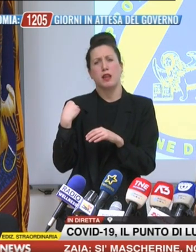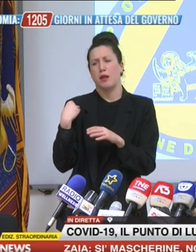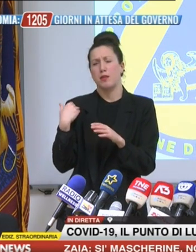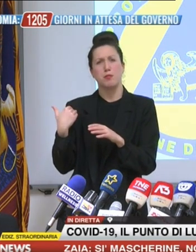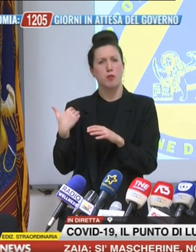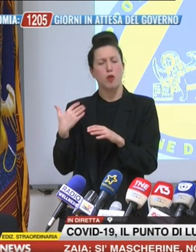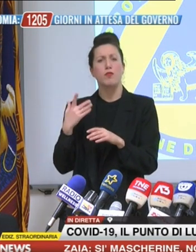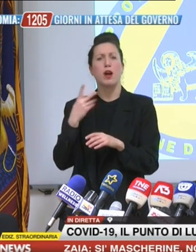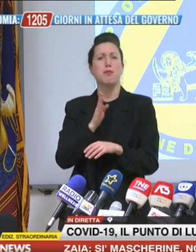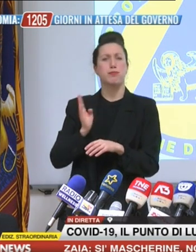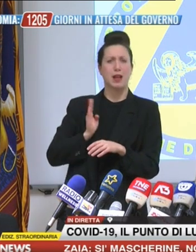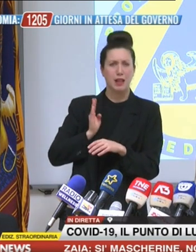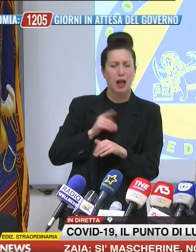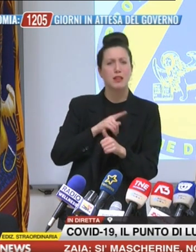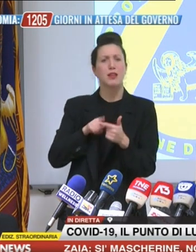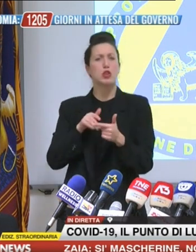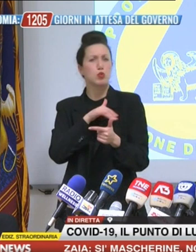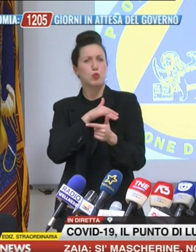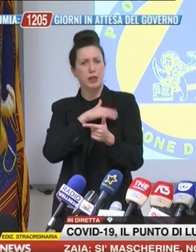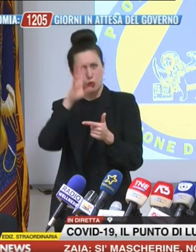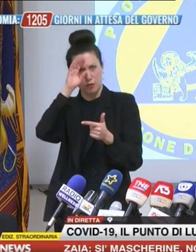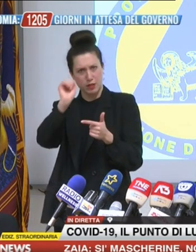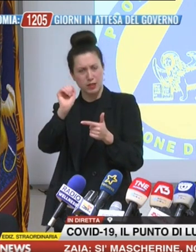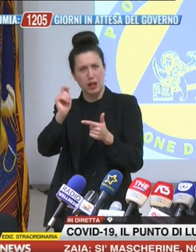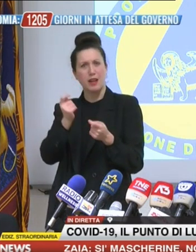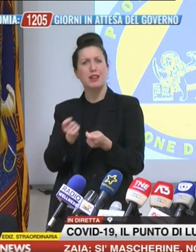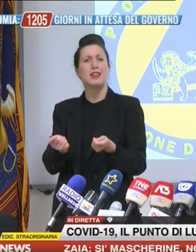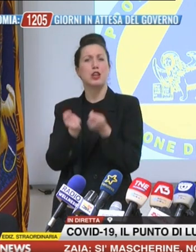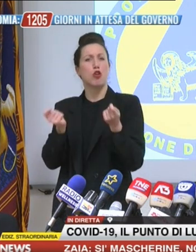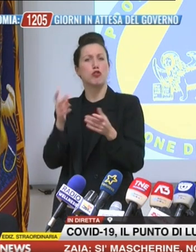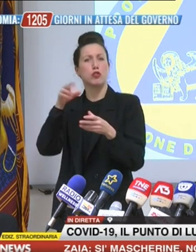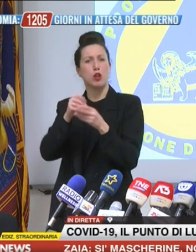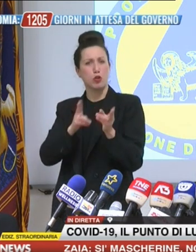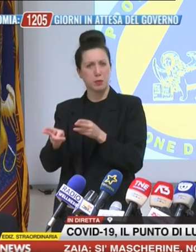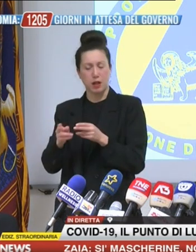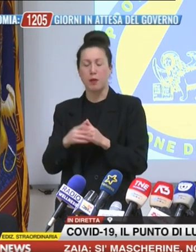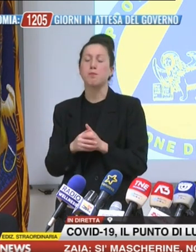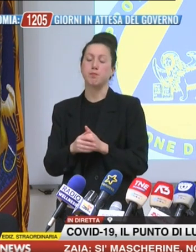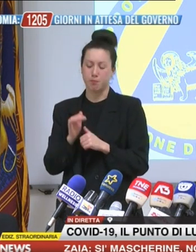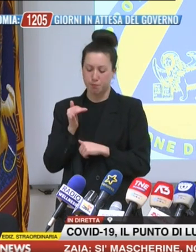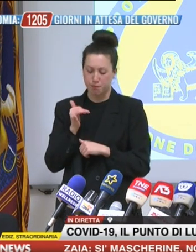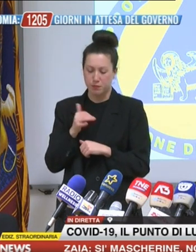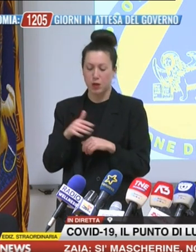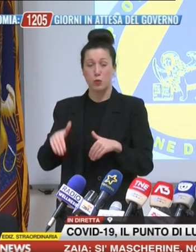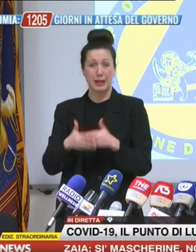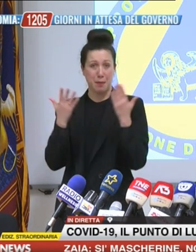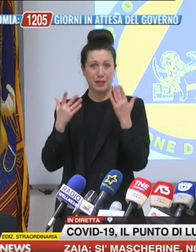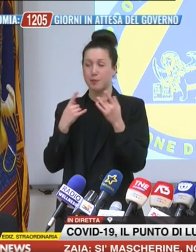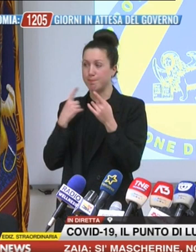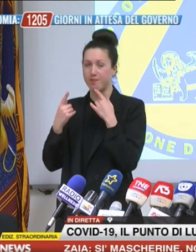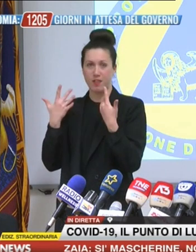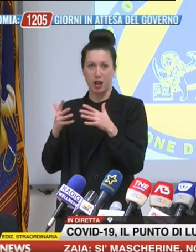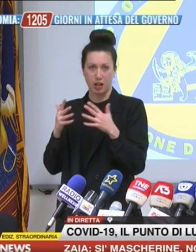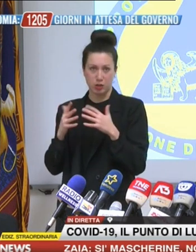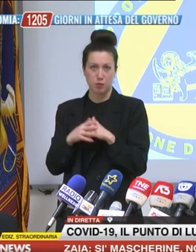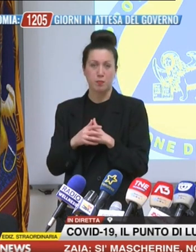agli studenti universitari, allora, quelli che devono fare il tirocinio in ospedale. Allora, ne abbiamo parlato stamattina, per quanto ci riguarda,